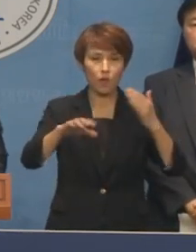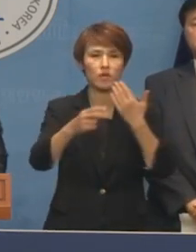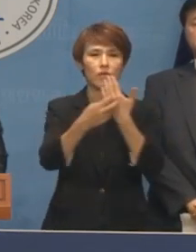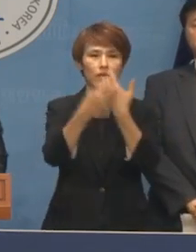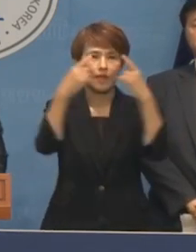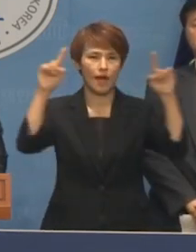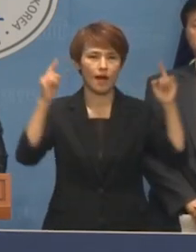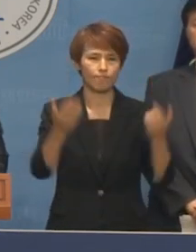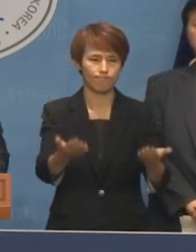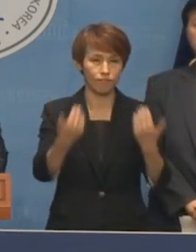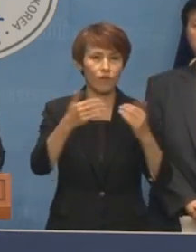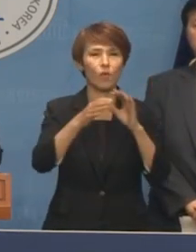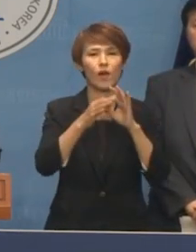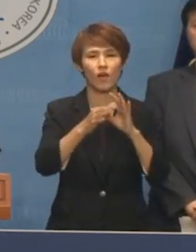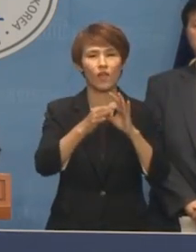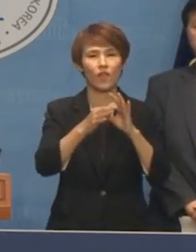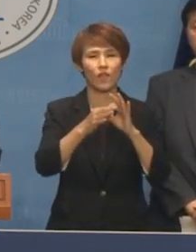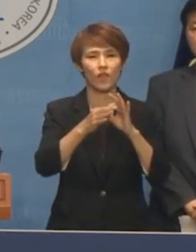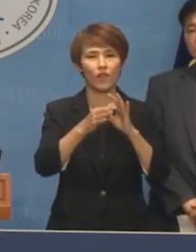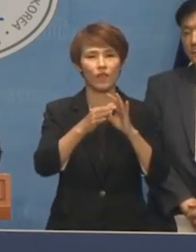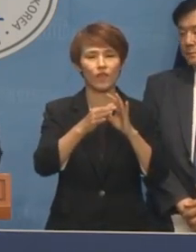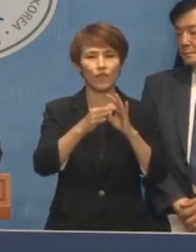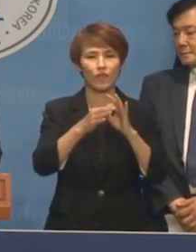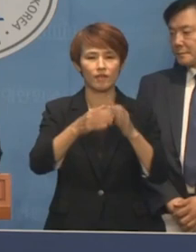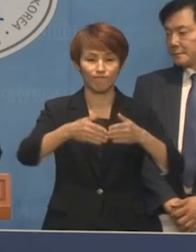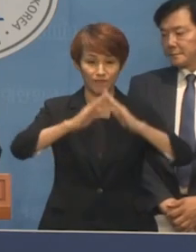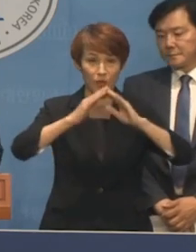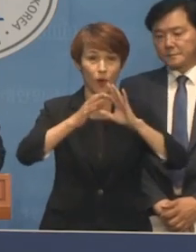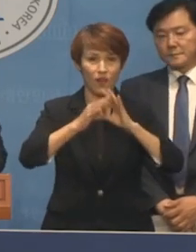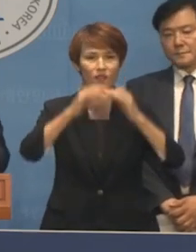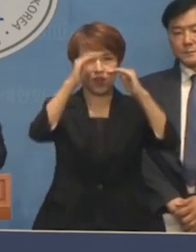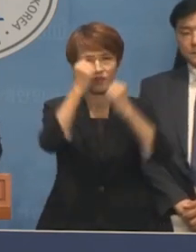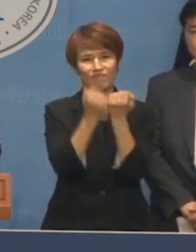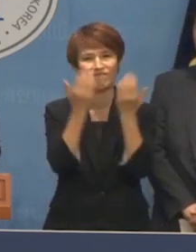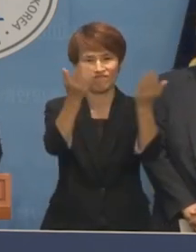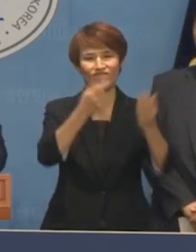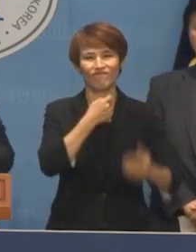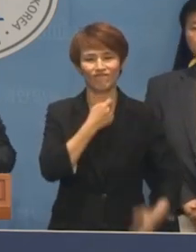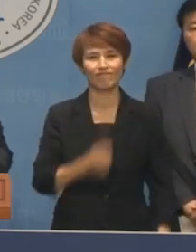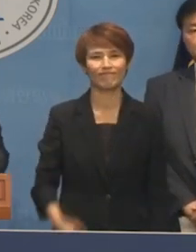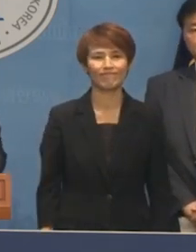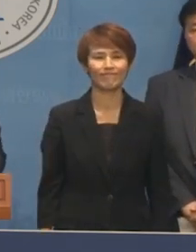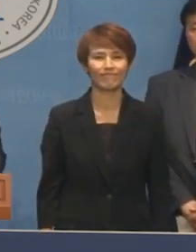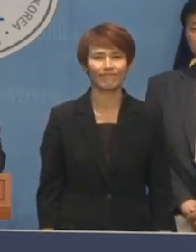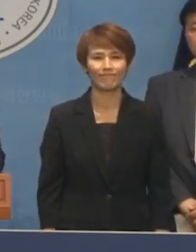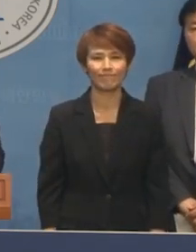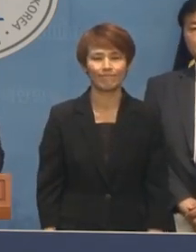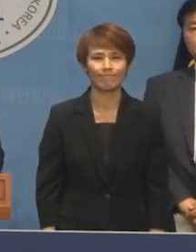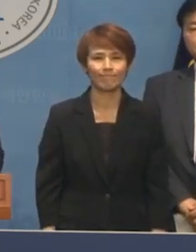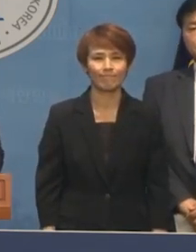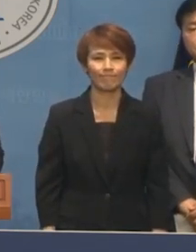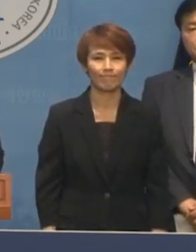함께 뜻을 같이 하고 드릴 말씀이 있어서 이 자리에 서게 됐습니다. 기자회견문을 낭독하도록 하겠습니다.